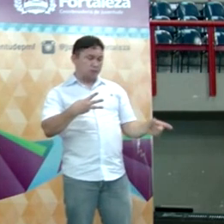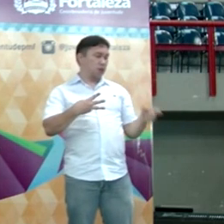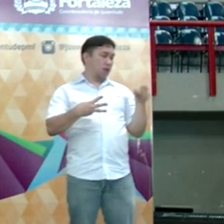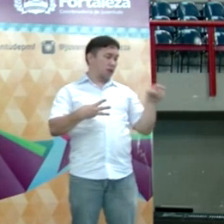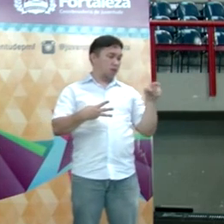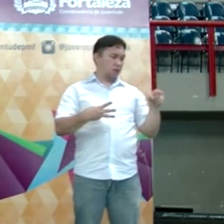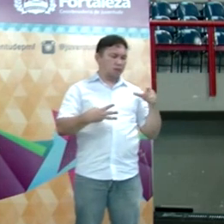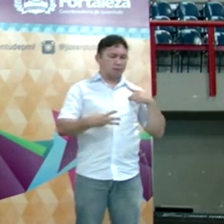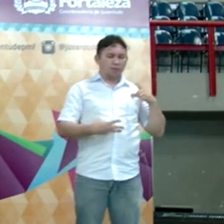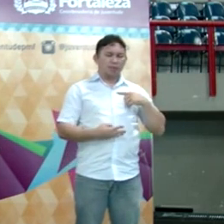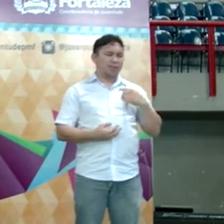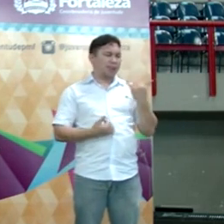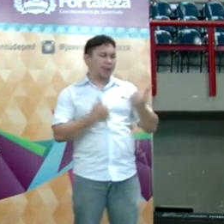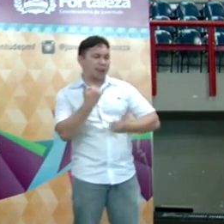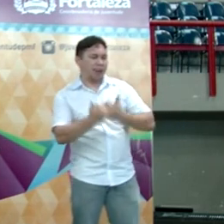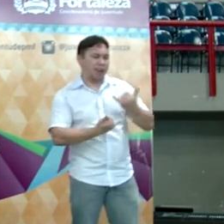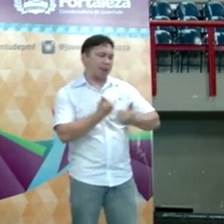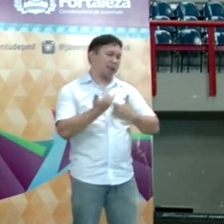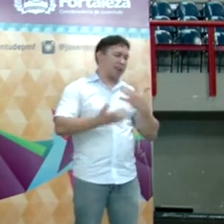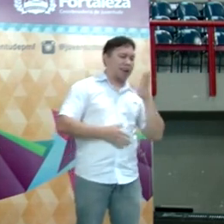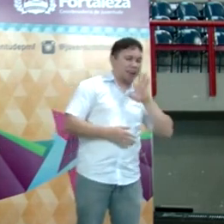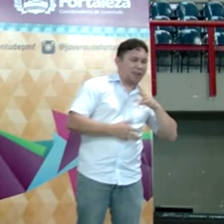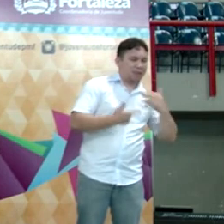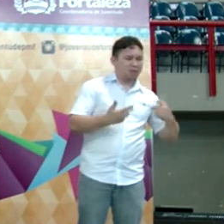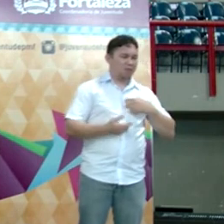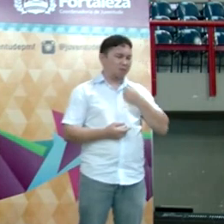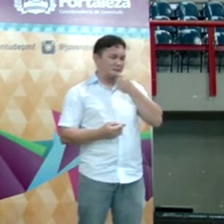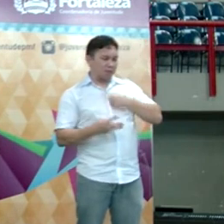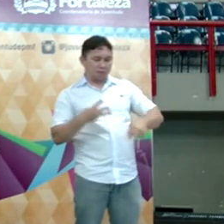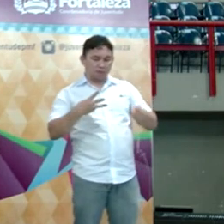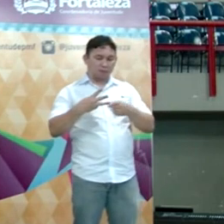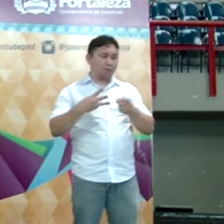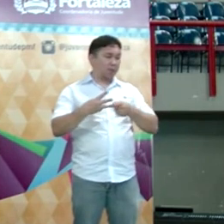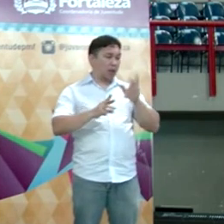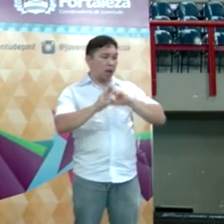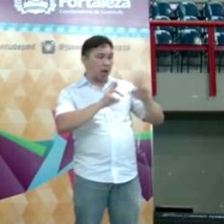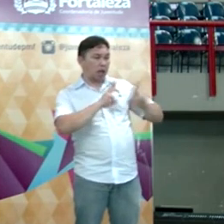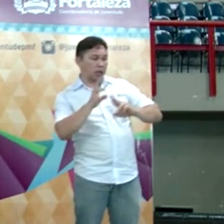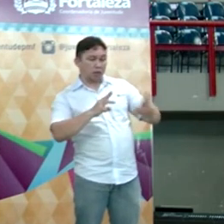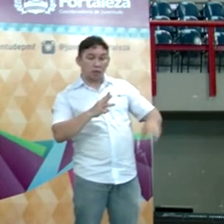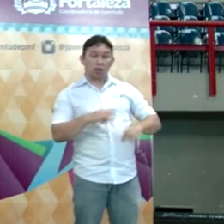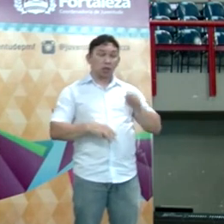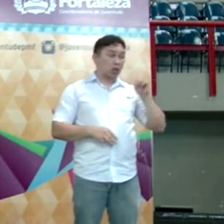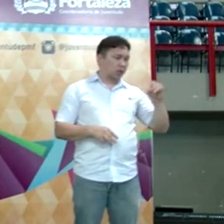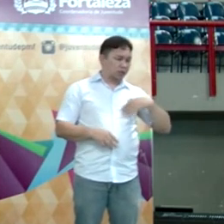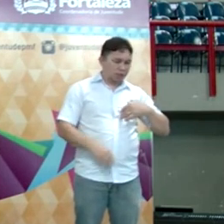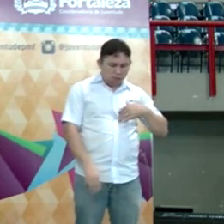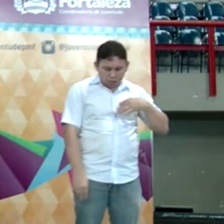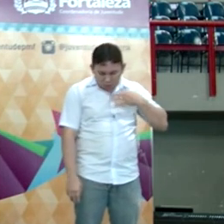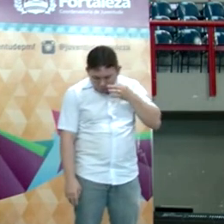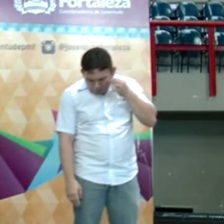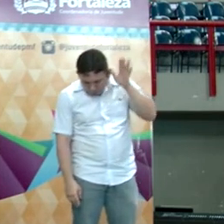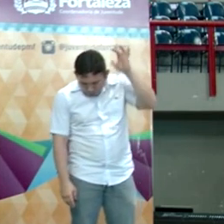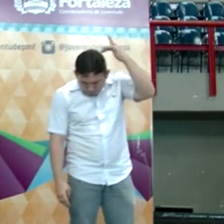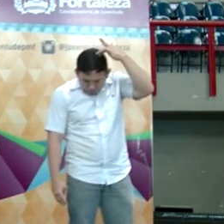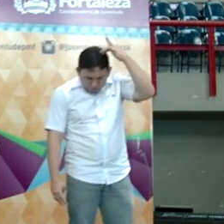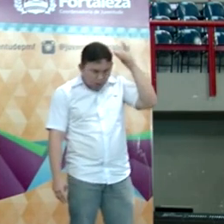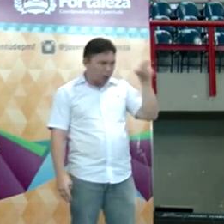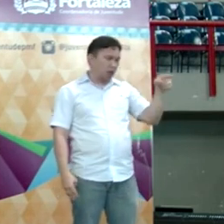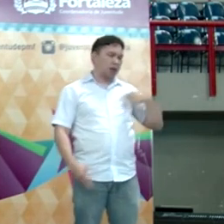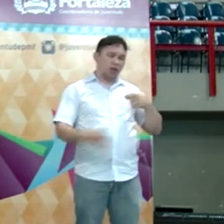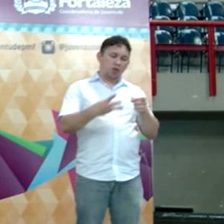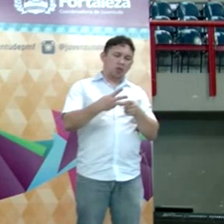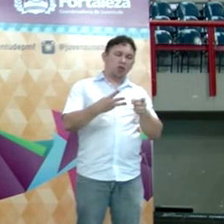candidato é extrovertido, ele tem 70% de chance de sucesso na entrevista. Se ele é introvertido, ele só